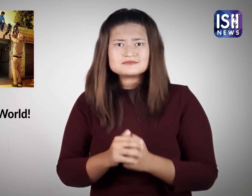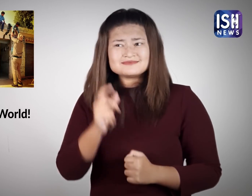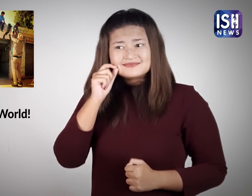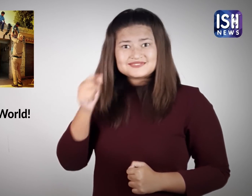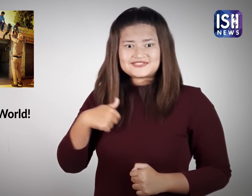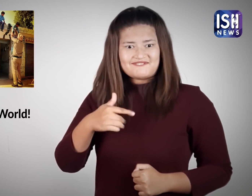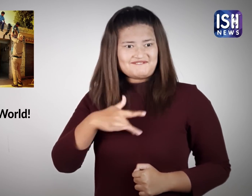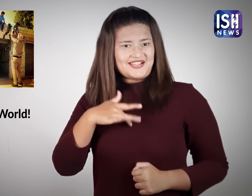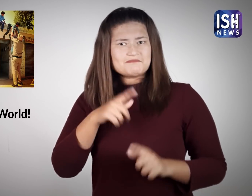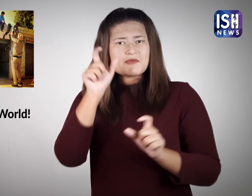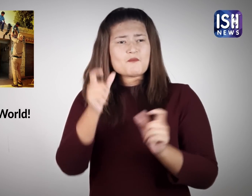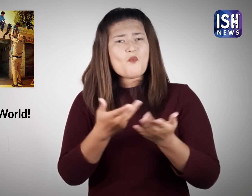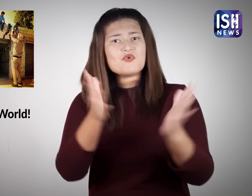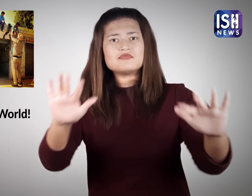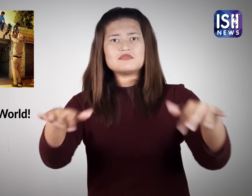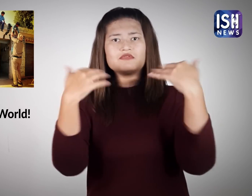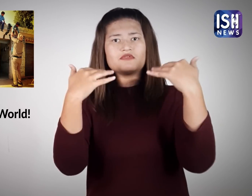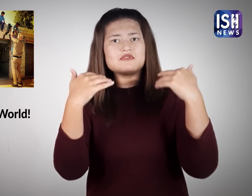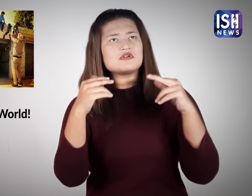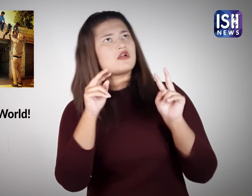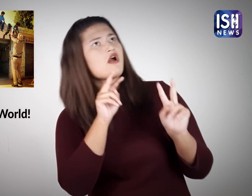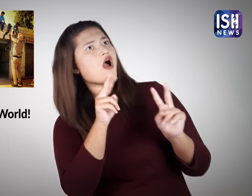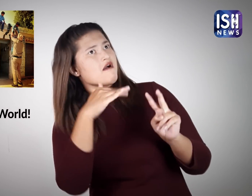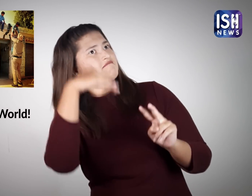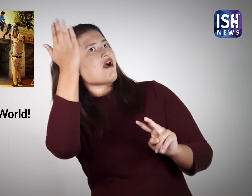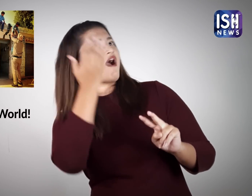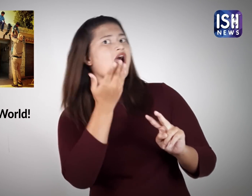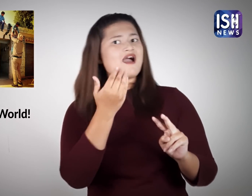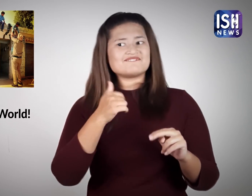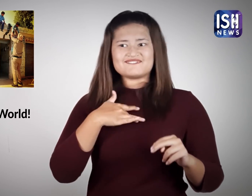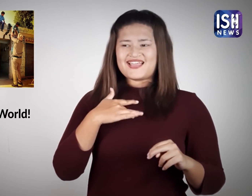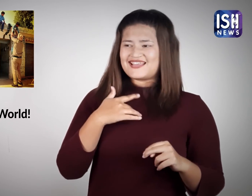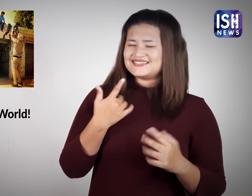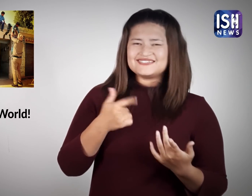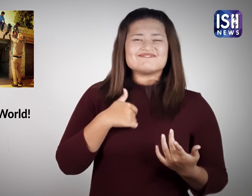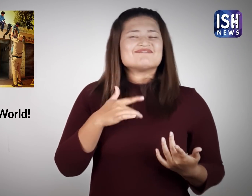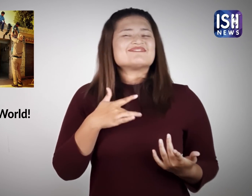जब लोग उन्हें लंबा होने के लिए घुरते हैं तो वास्तव में उन्हें पसंद आता है